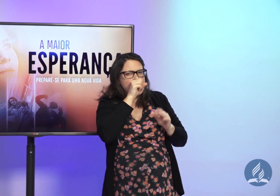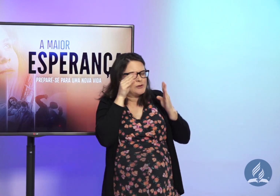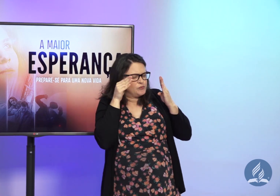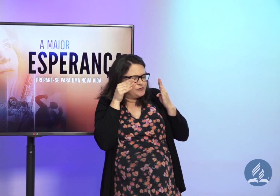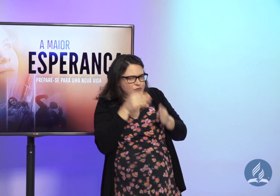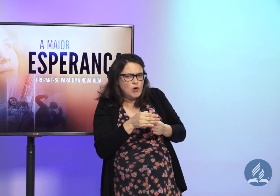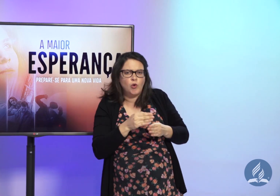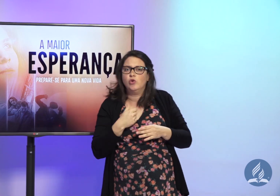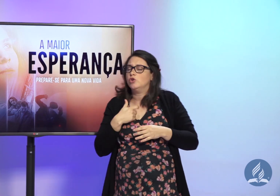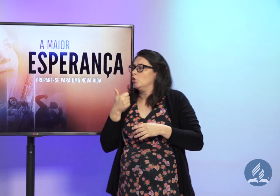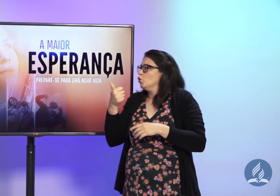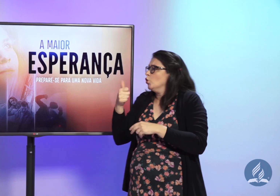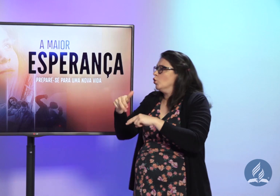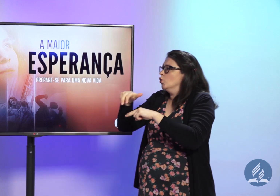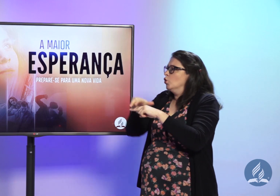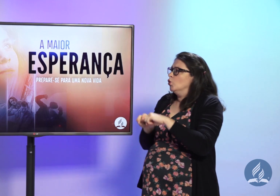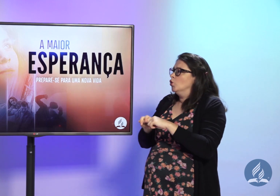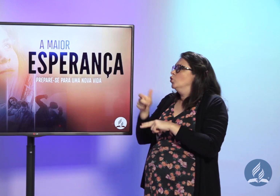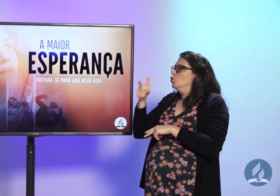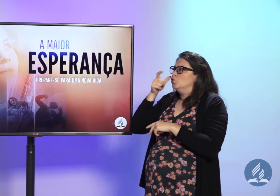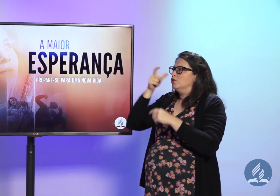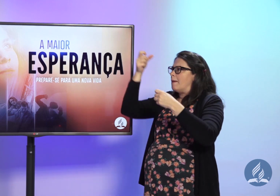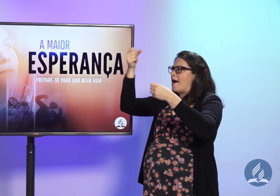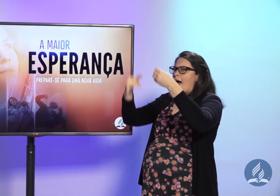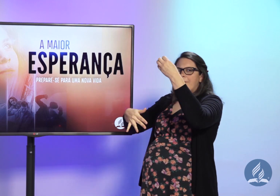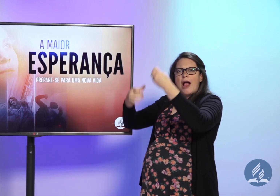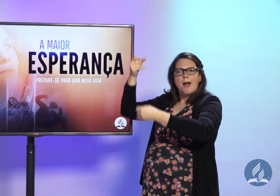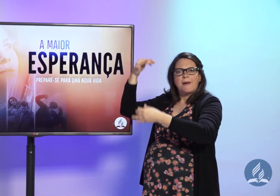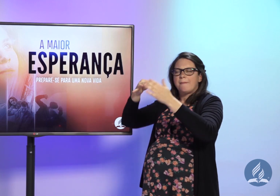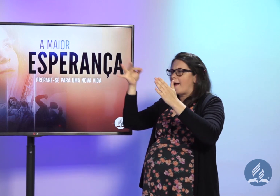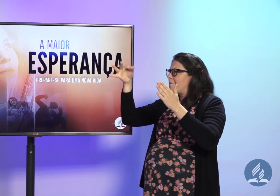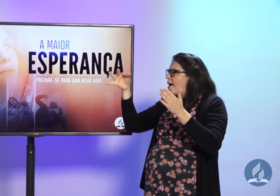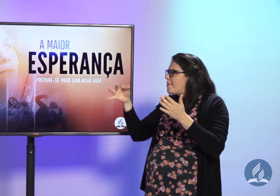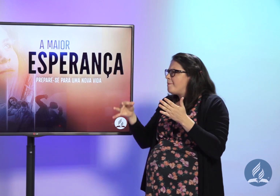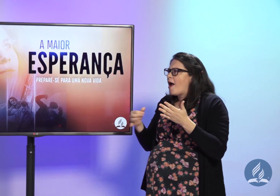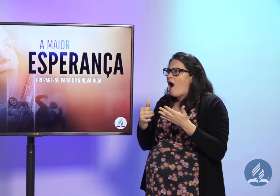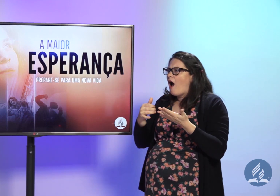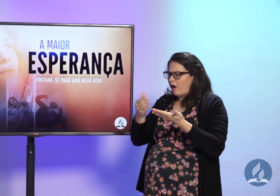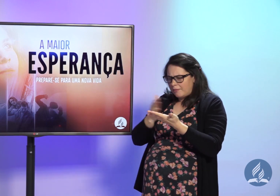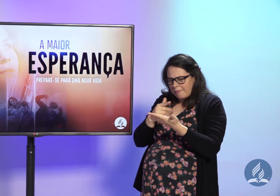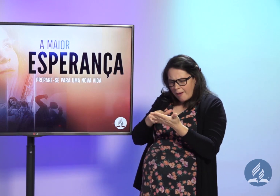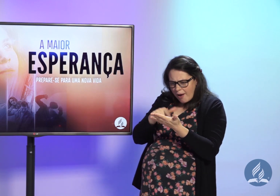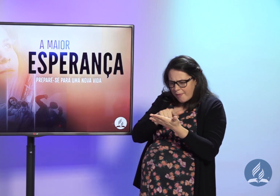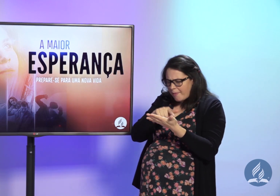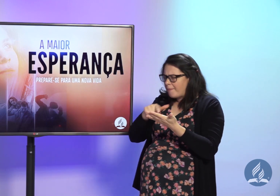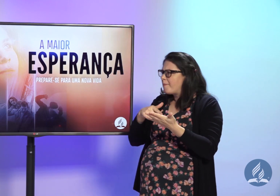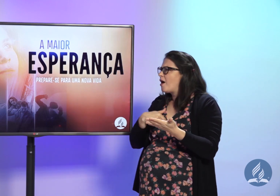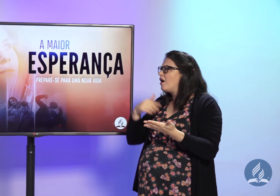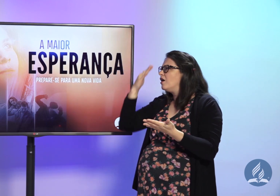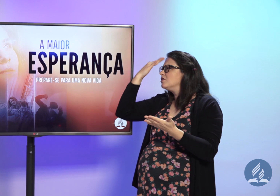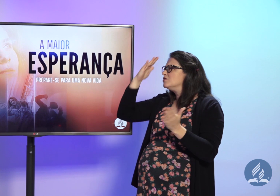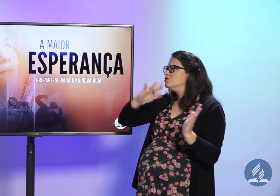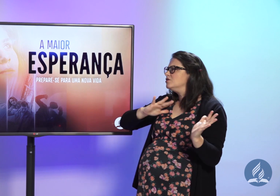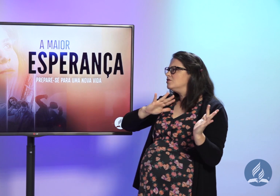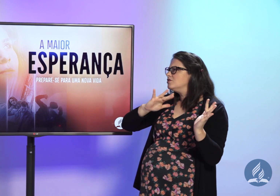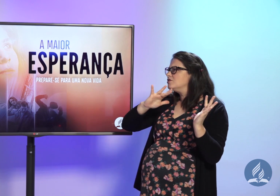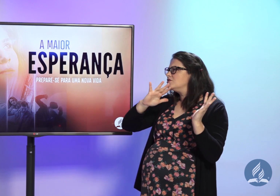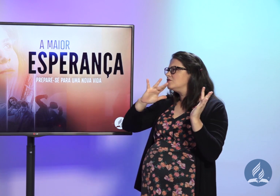uma palestra sobre estes assuntos detalhadamente, com verso a verso na Bíblia, e ele pôde